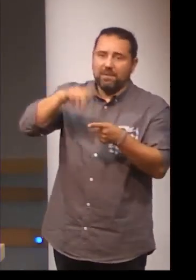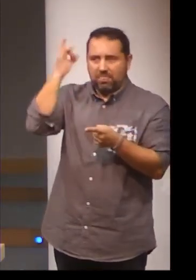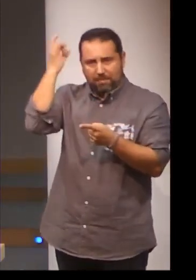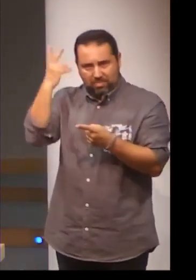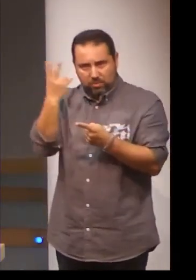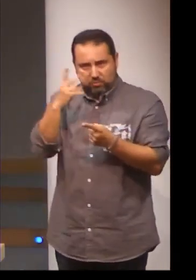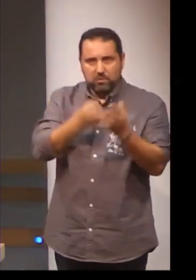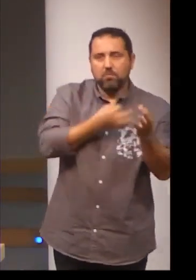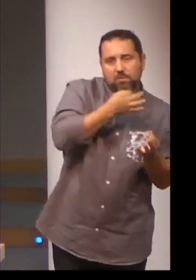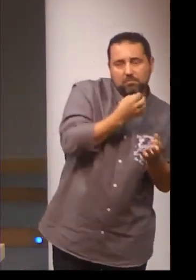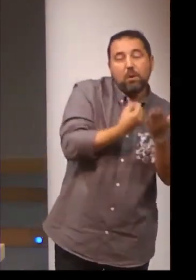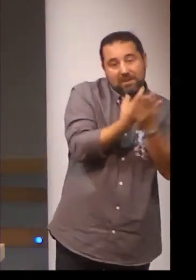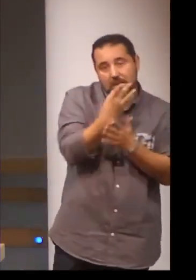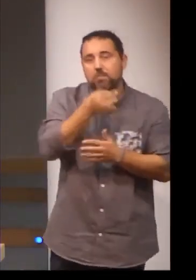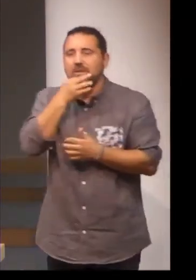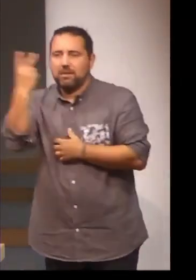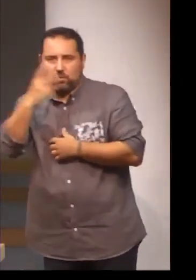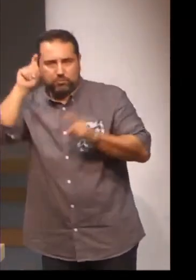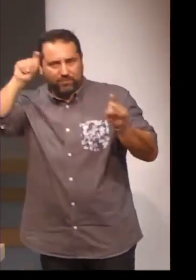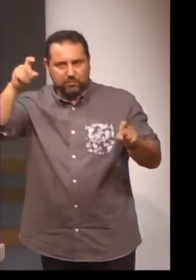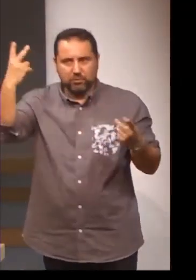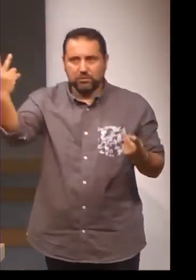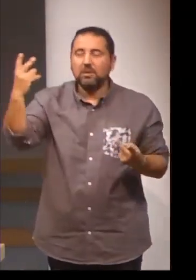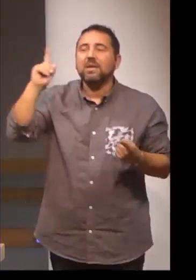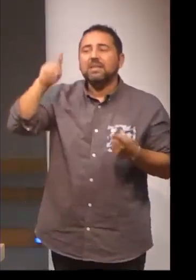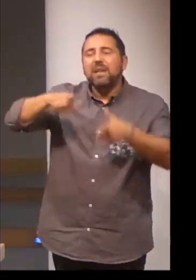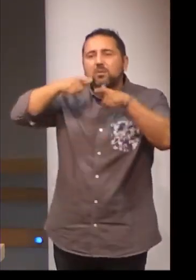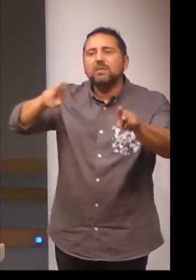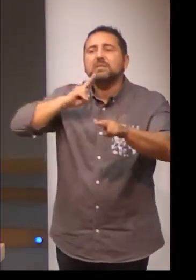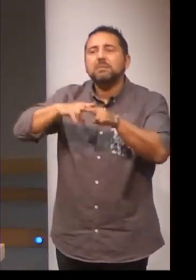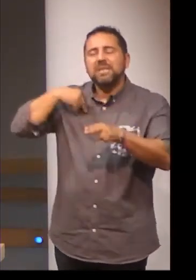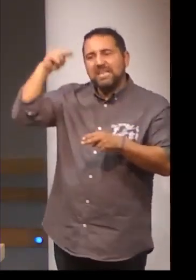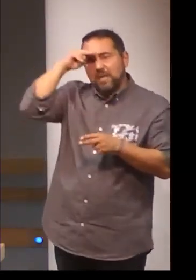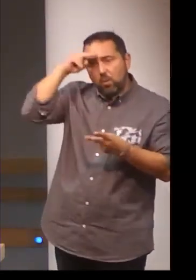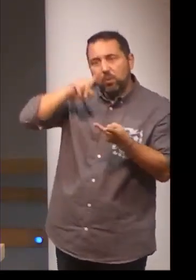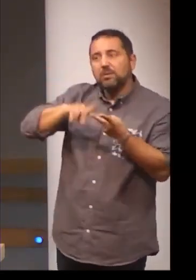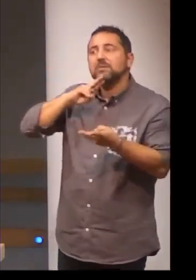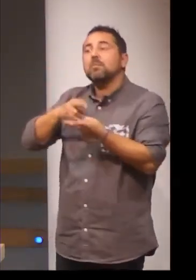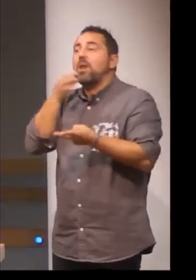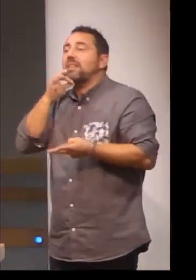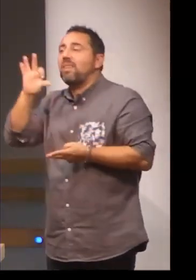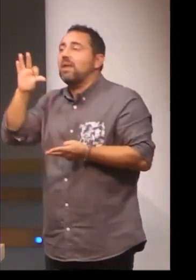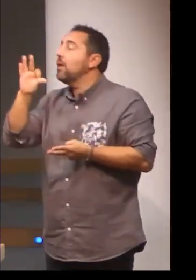Sánchez en turno de mañana y turno de tarde. En lingüística, que tenemos a Saúl Villameriel por la mañana y a Sonia Luque por la tarde,